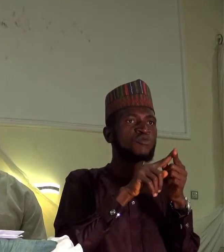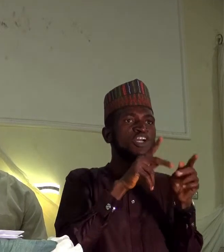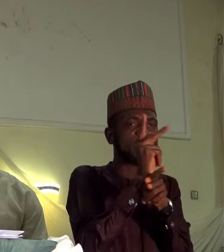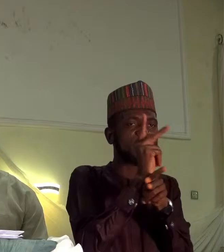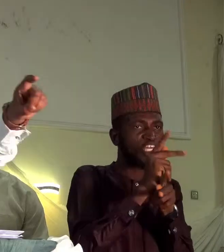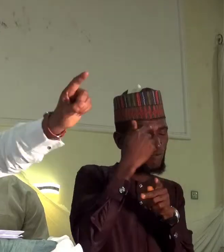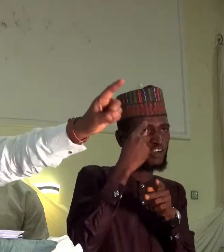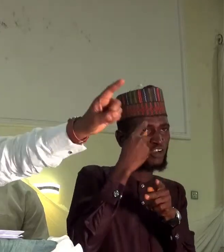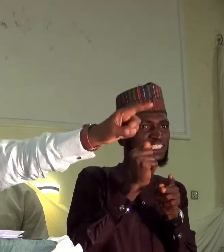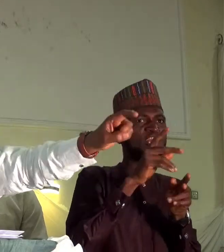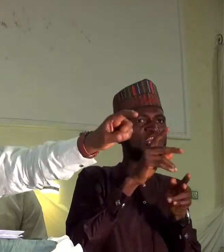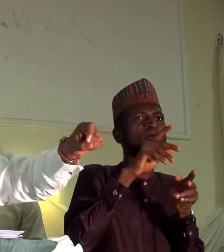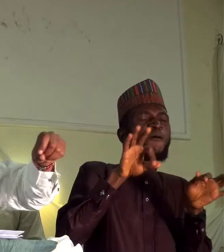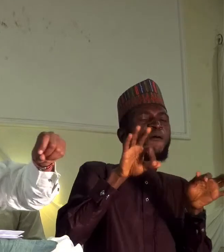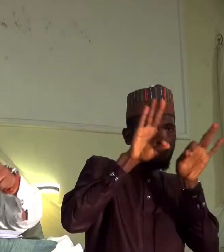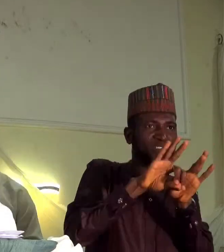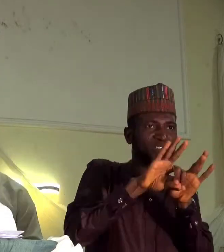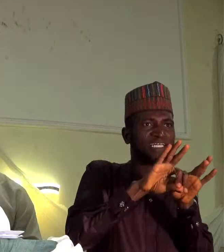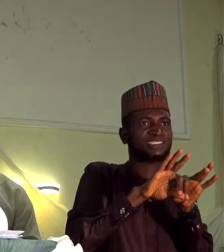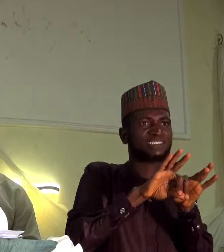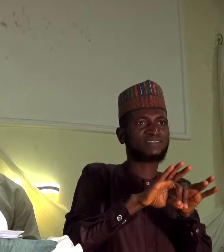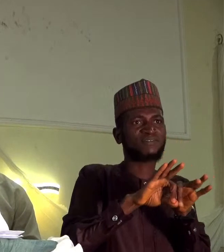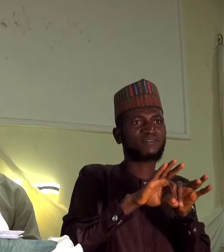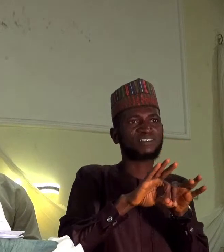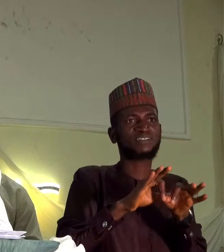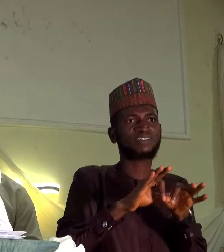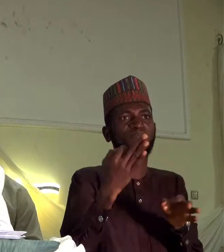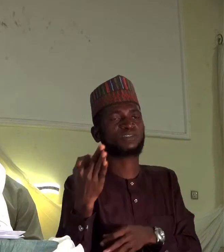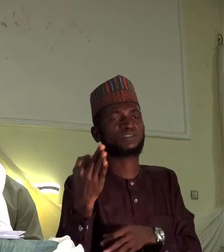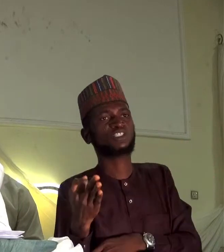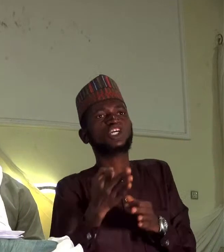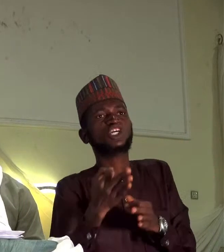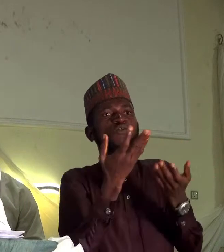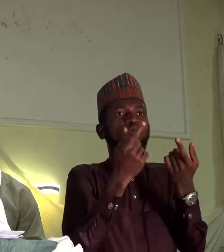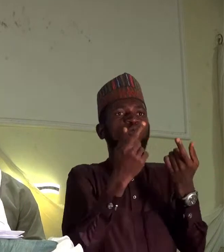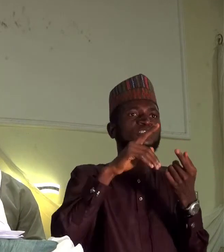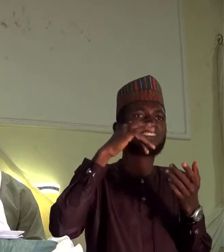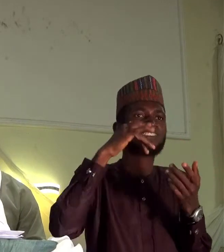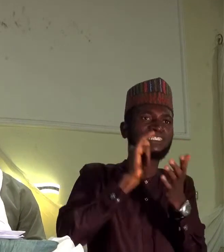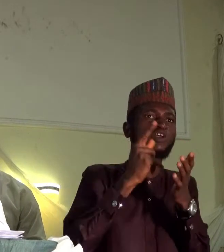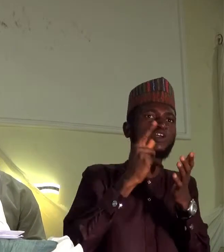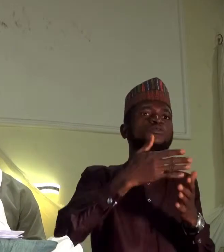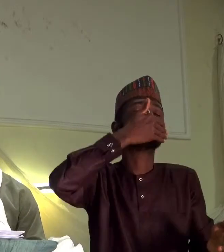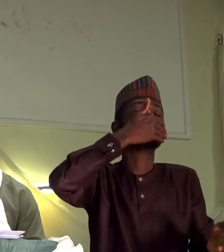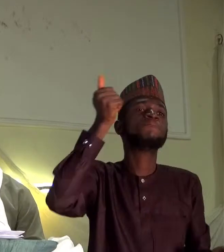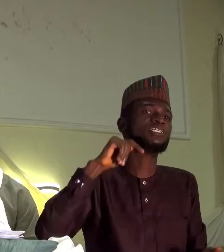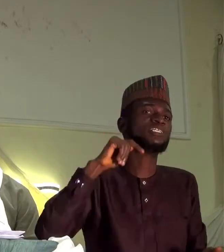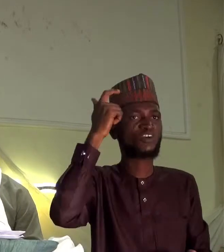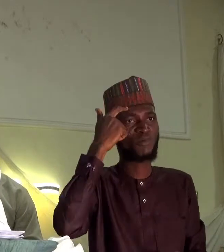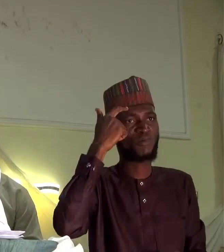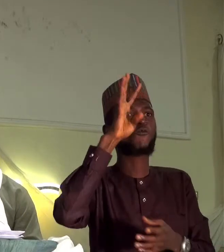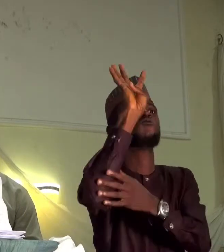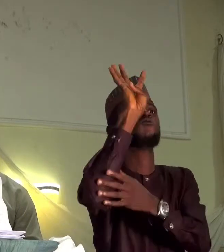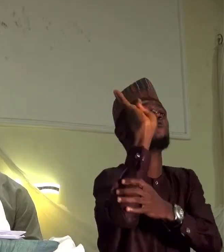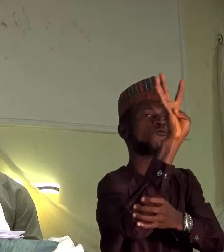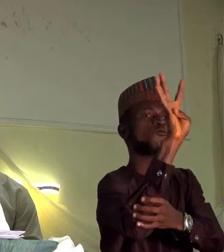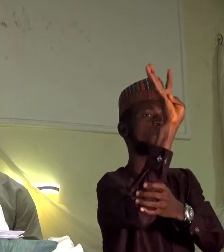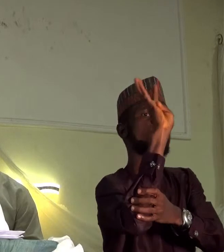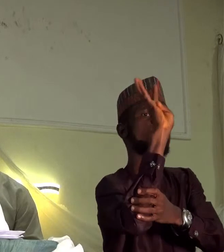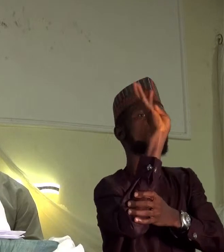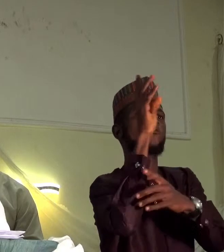sociology àwọn sociology ló di òye àpétọ̀ tẹ bá fẹ́ mẹ ìjọba tó gidi gan tààràtà nǹkan mẹ́rin ọ̀gbọ́dọ̀ nù rárá bí ṣe wulẹ̀